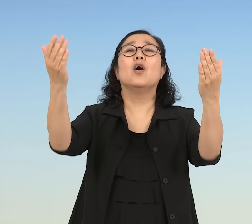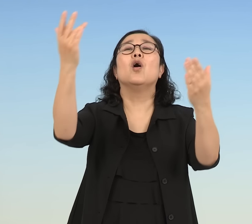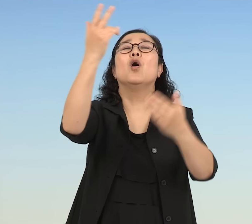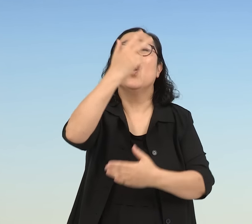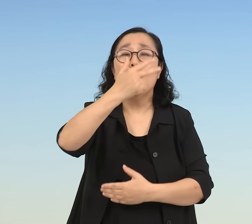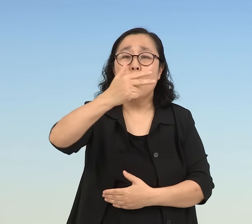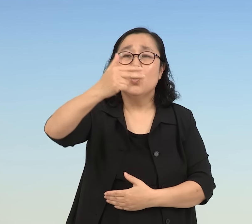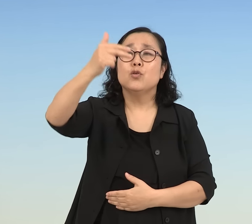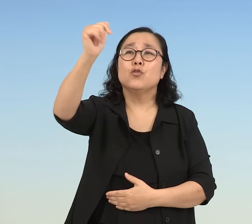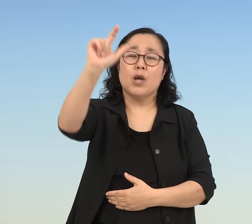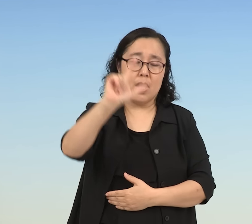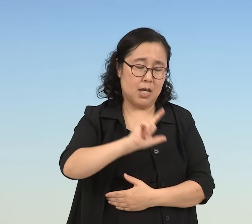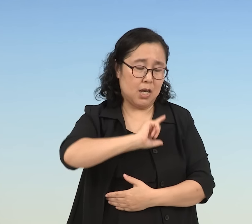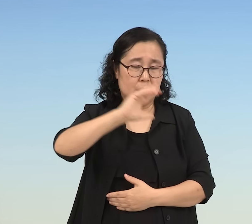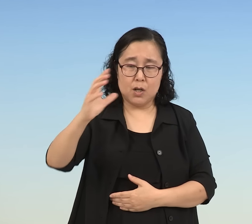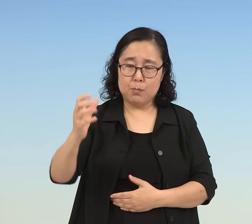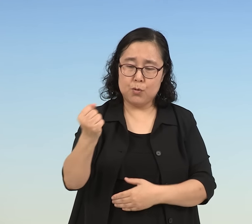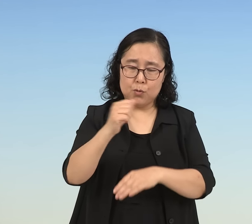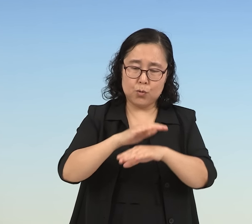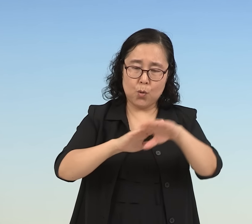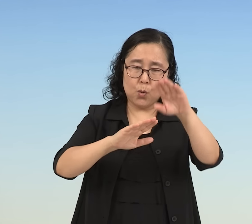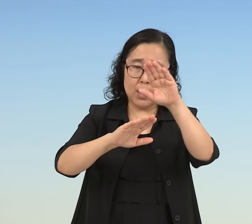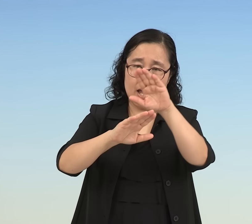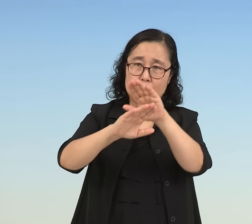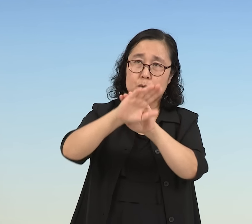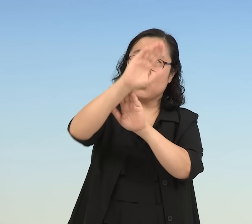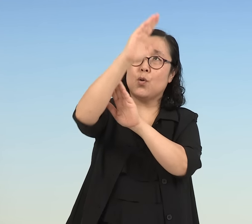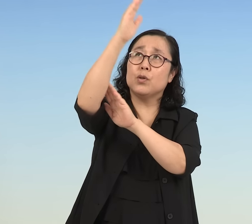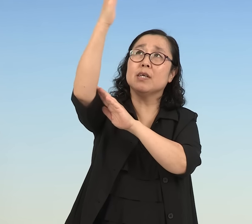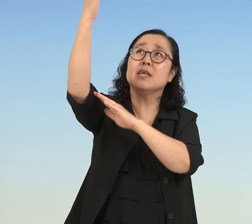주의 이름으로 내 손 들리라.